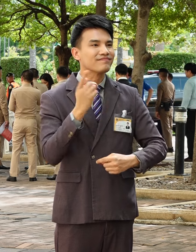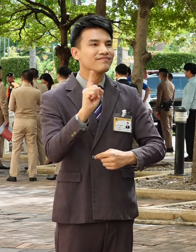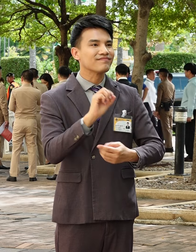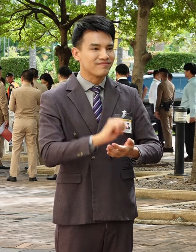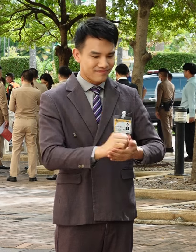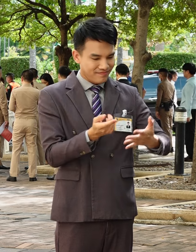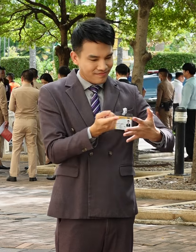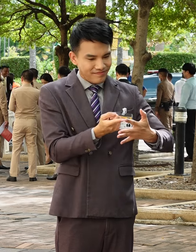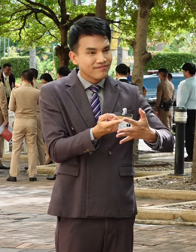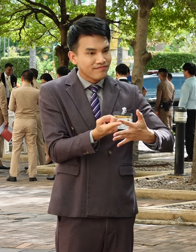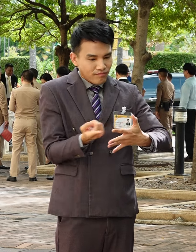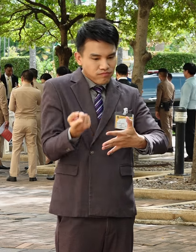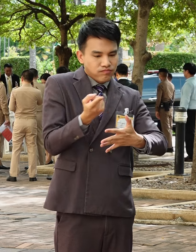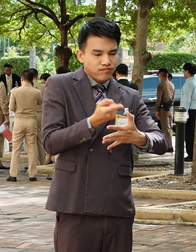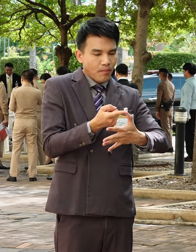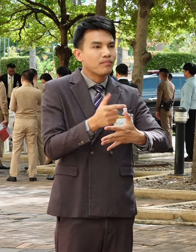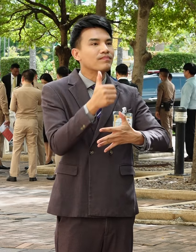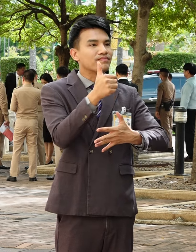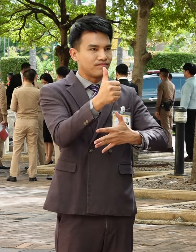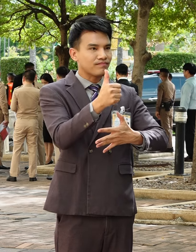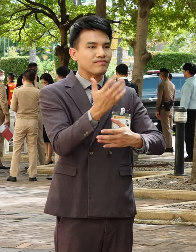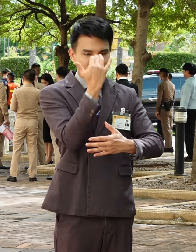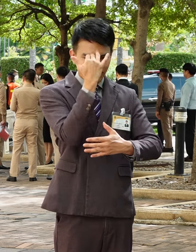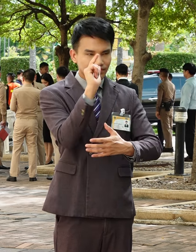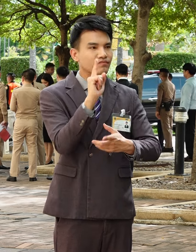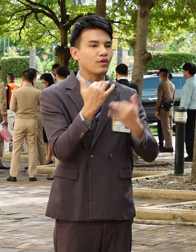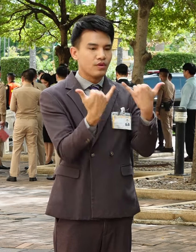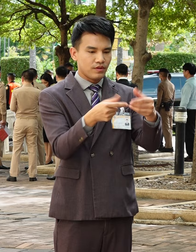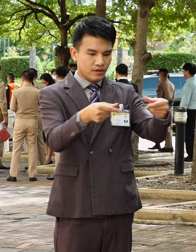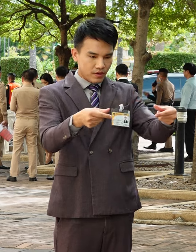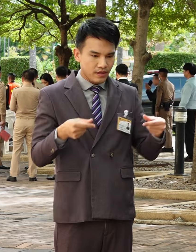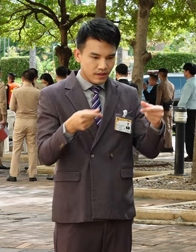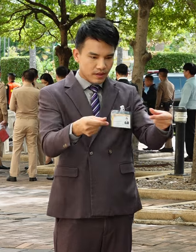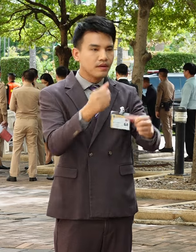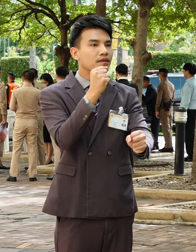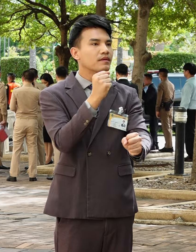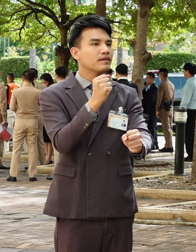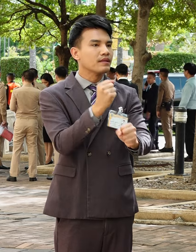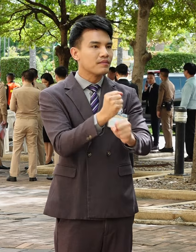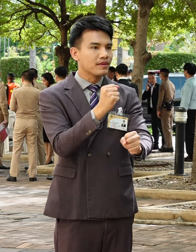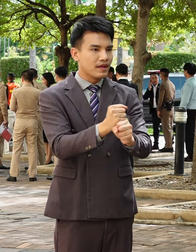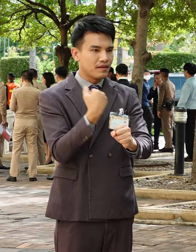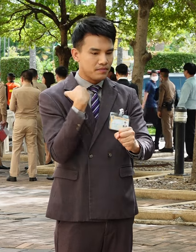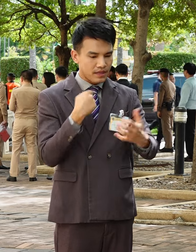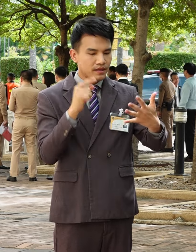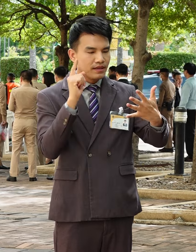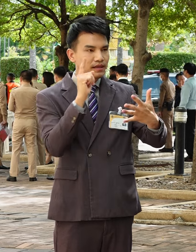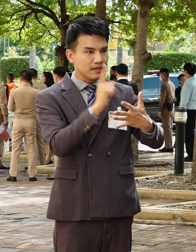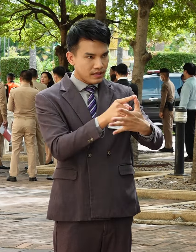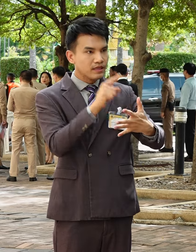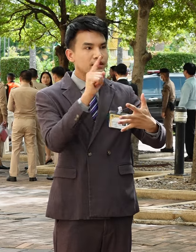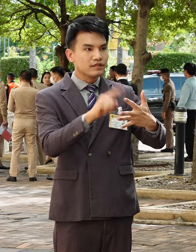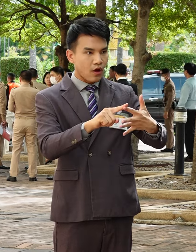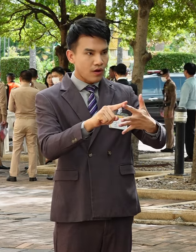อยู่ในเทียร์หนึ่งเพราะว่าในรายงานที่รีพอร์ตนั้นจะมีทั้งหมด4ระดับนะครับจะมีเทียร์1เ